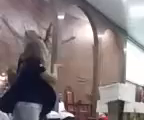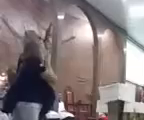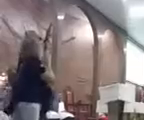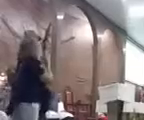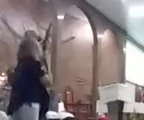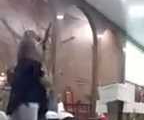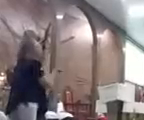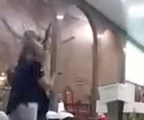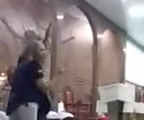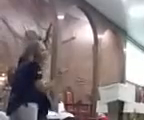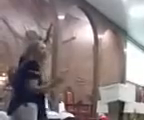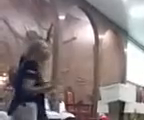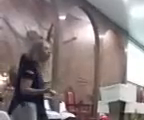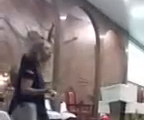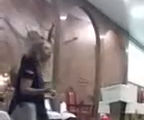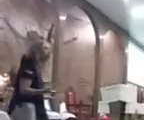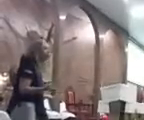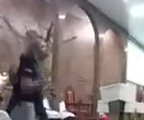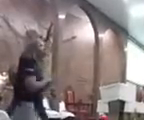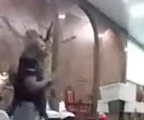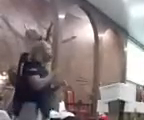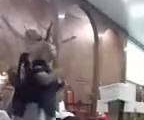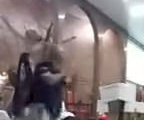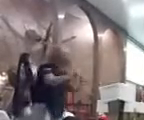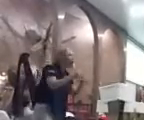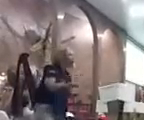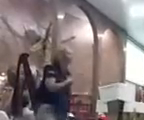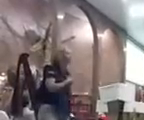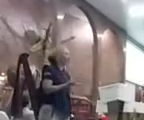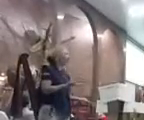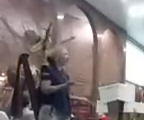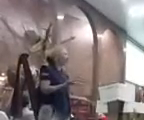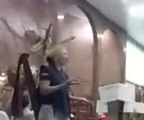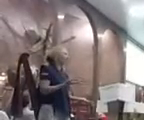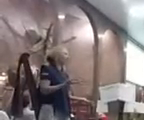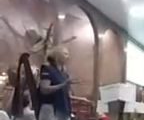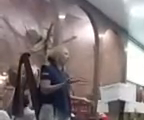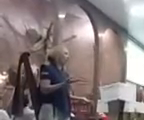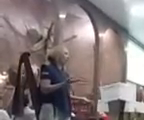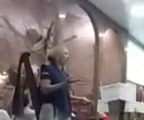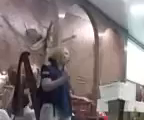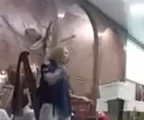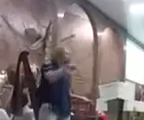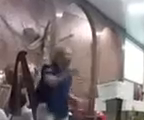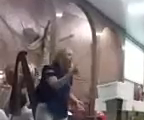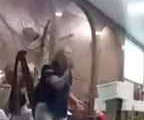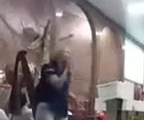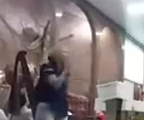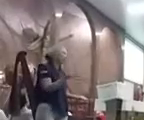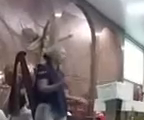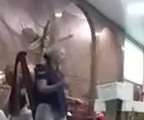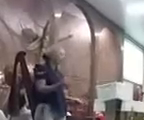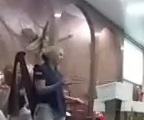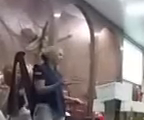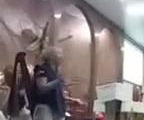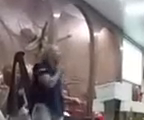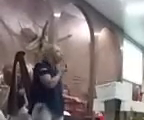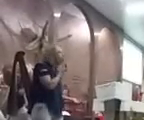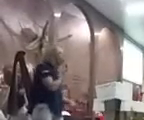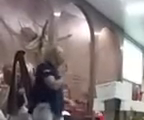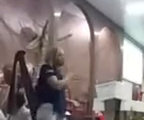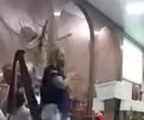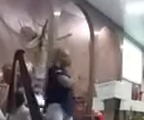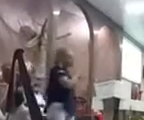100 anos no coração, porque não consegue perdoar o filho, porque descobriu que o filho é homossexual, ou porque tem